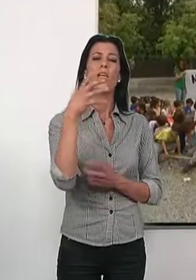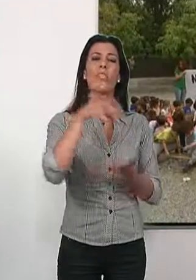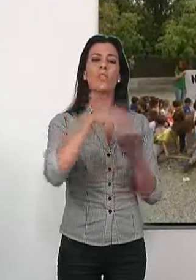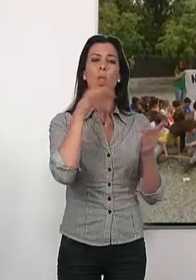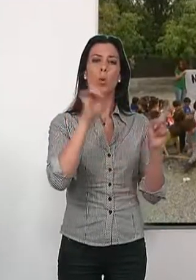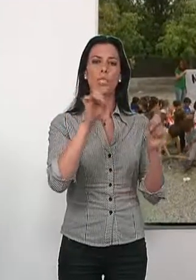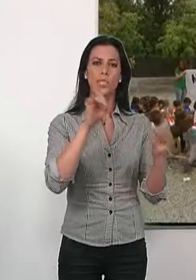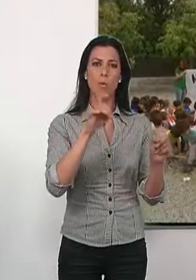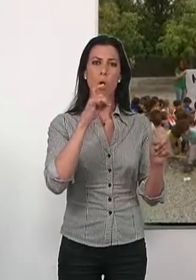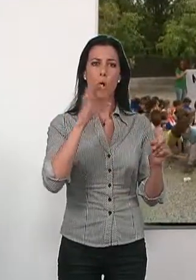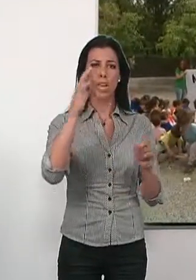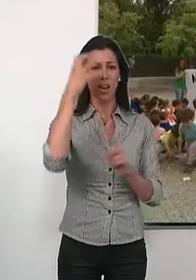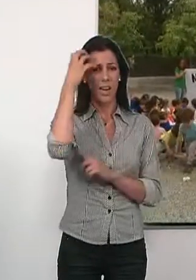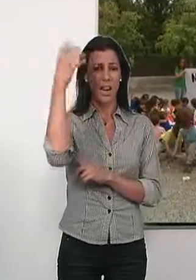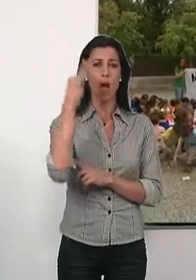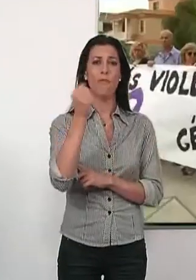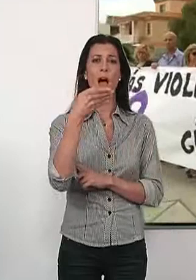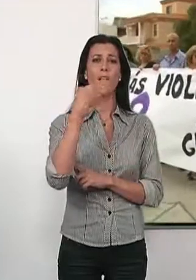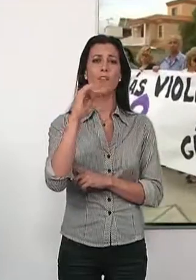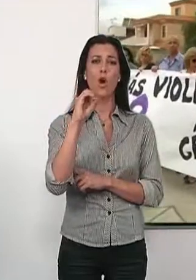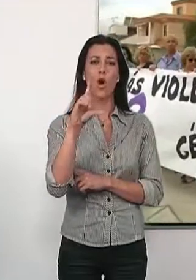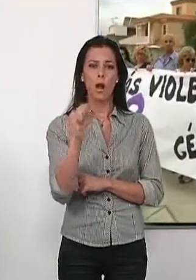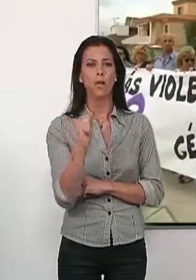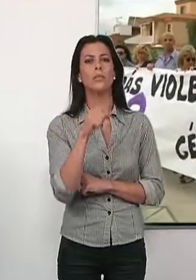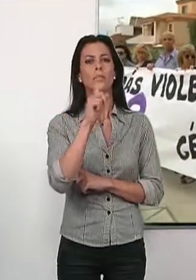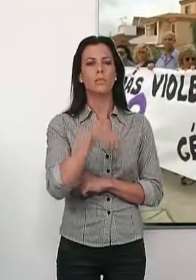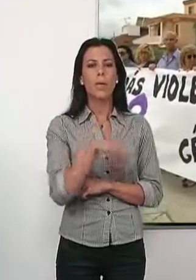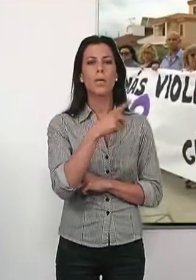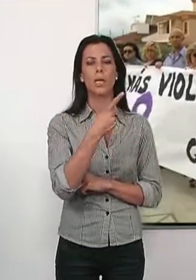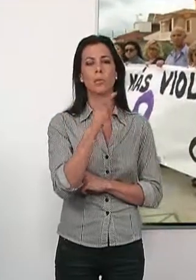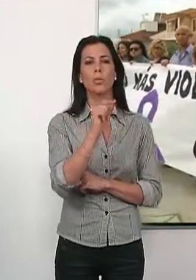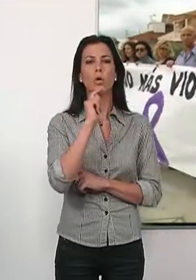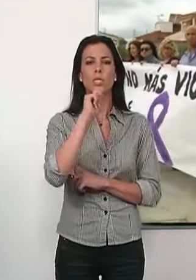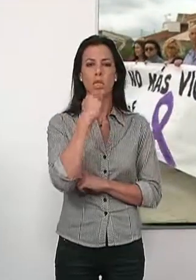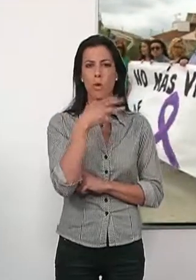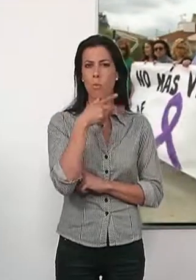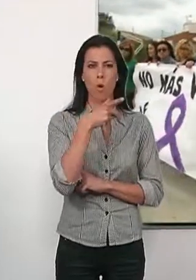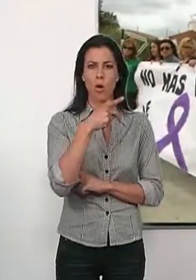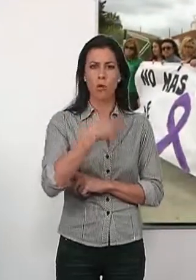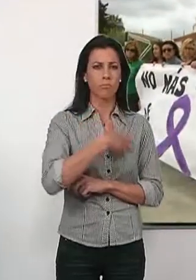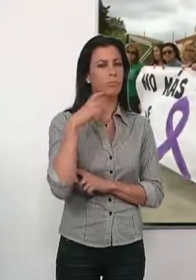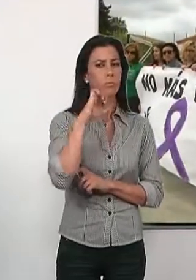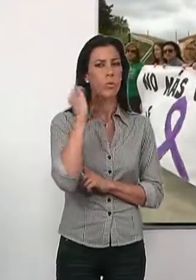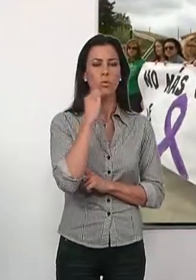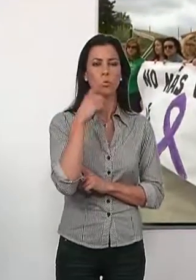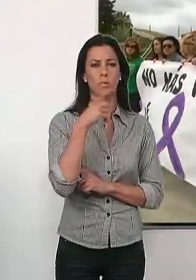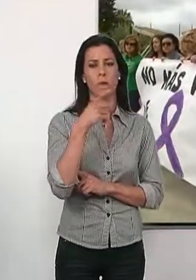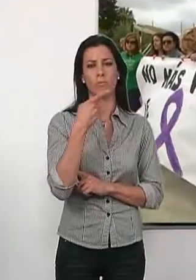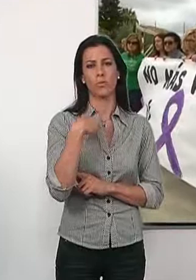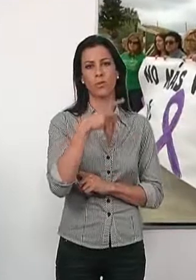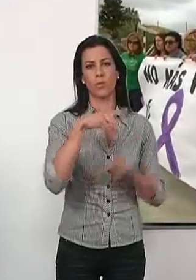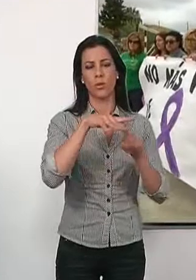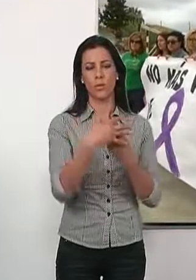reina fabiola donde a la celia había sido docente guardó otro minuto de silencio como repulsa por lo